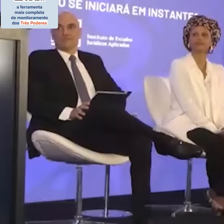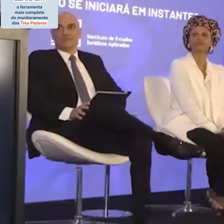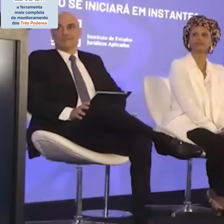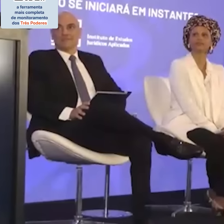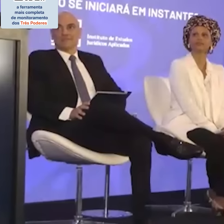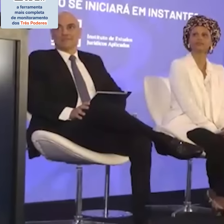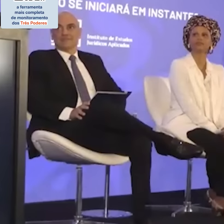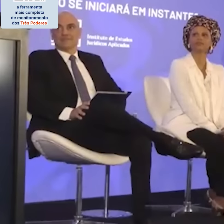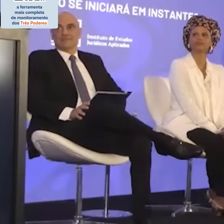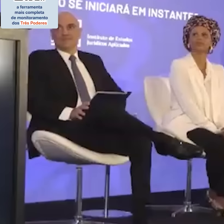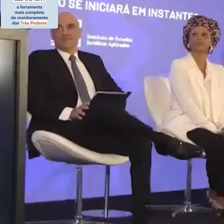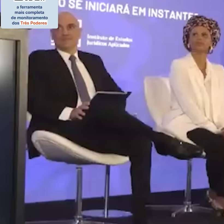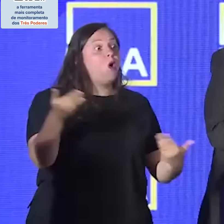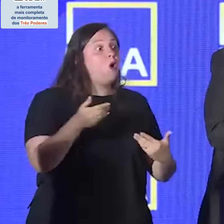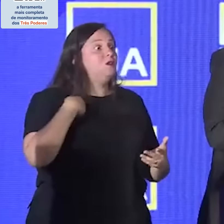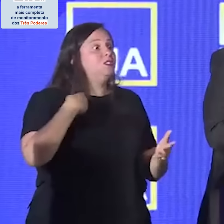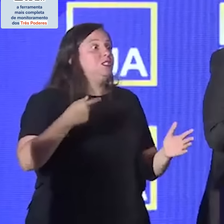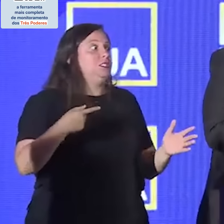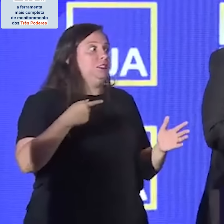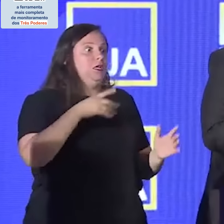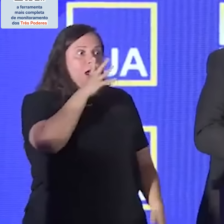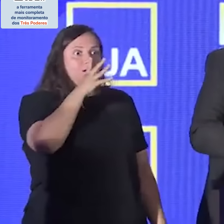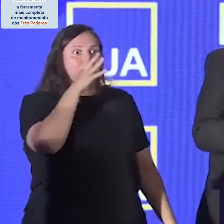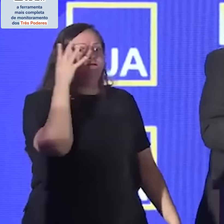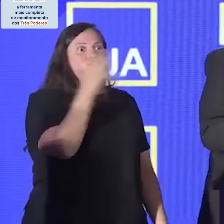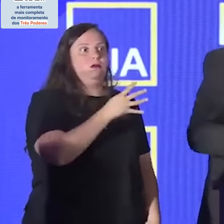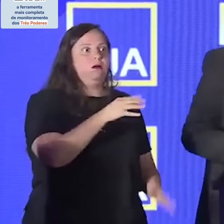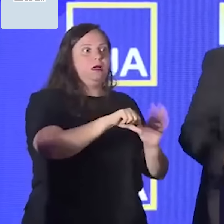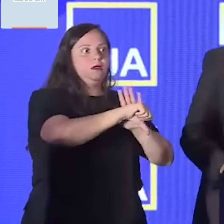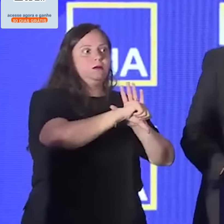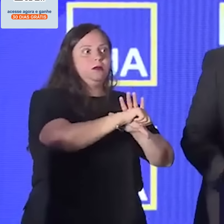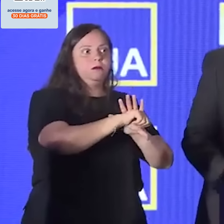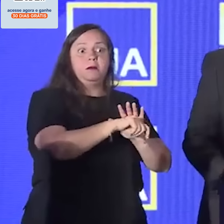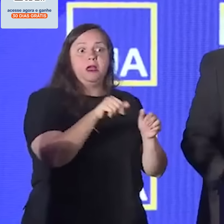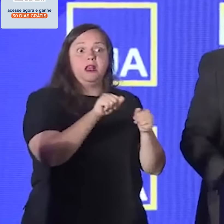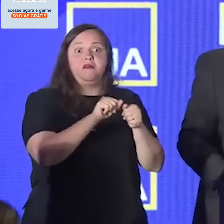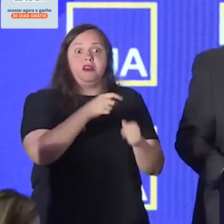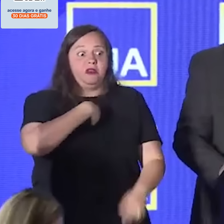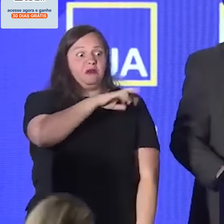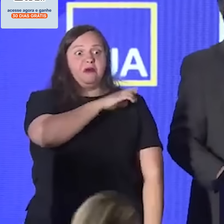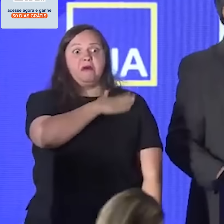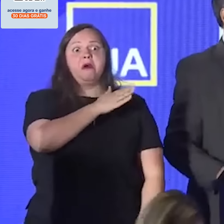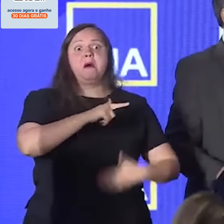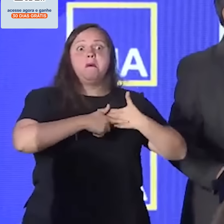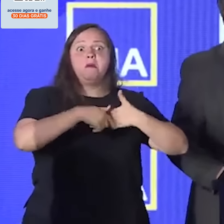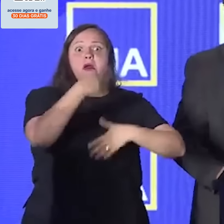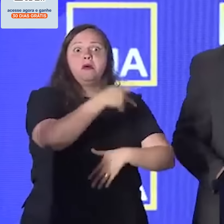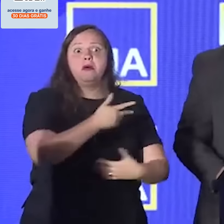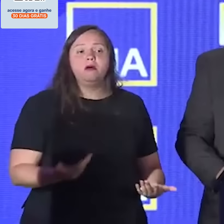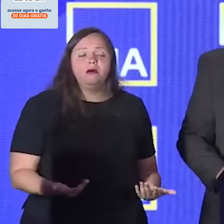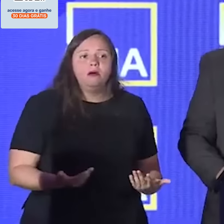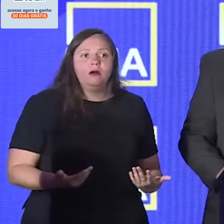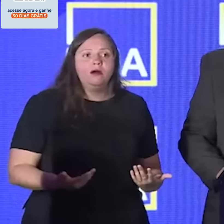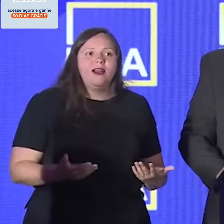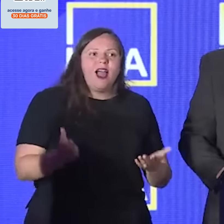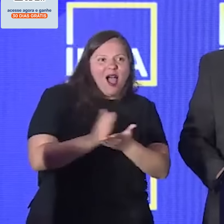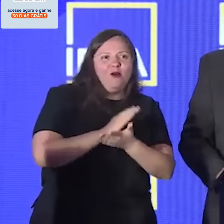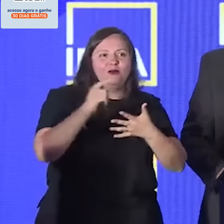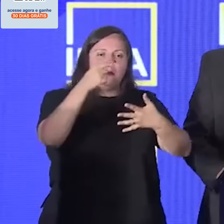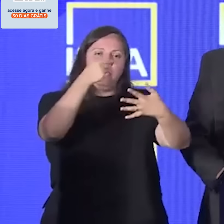momento ele é acusado de um crime gravíssimo qual seja cumprir o seu dever em relação a certos